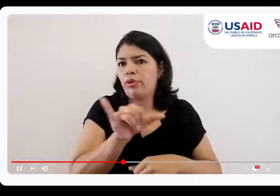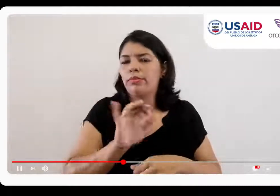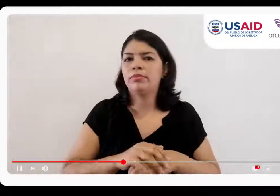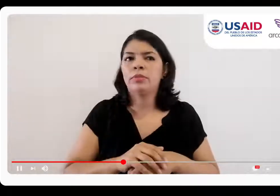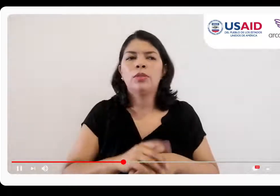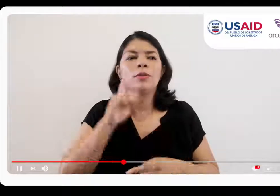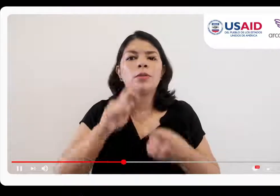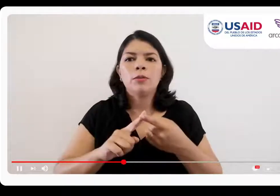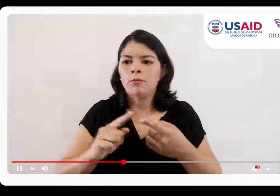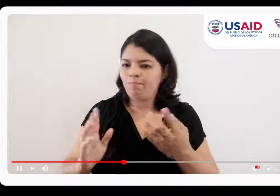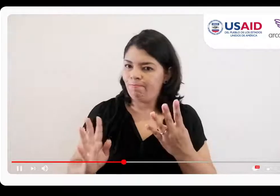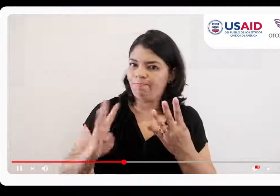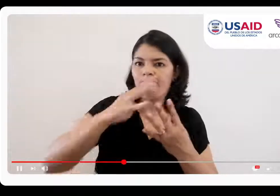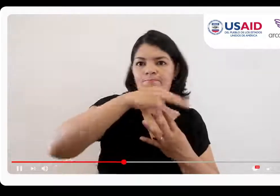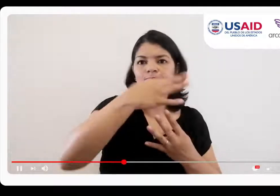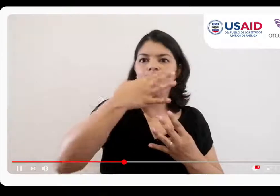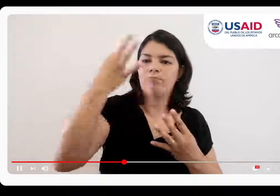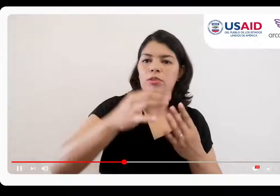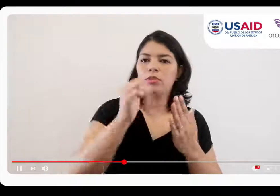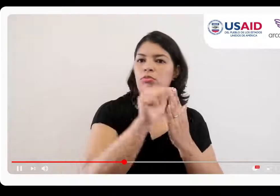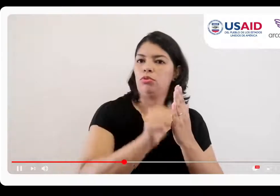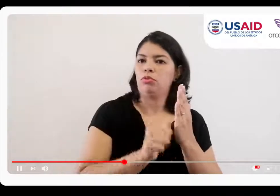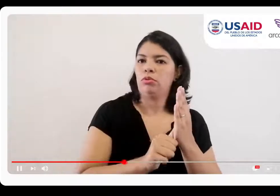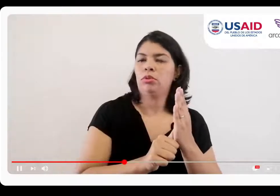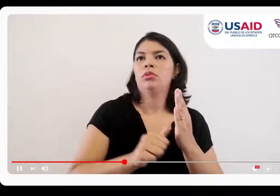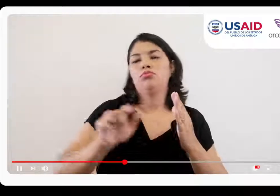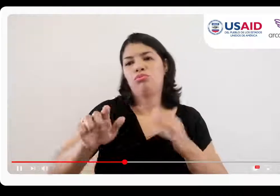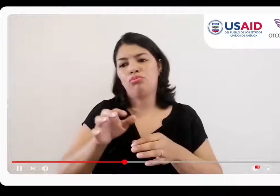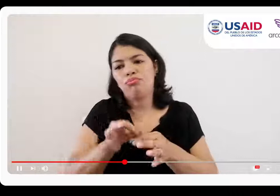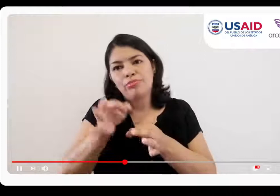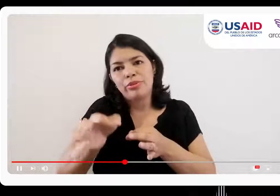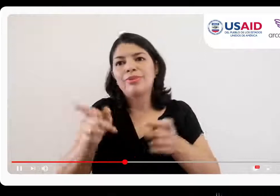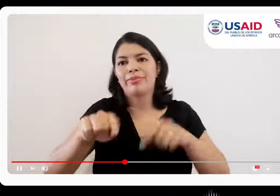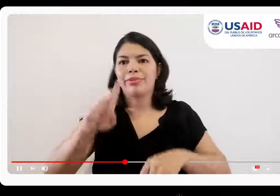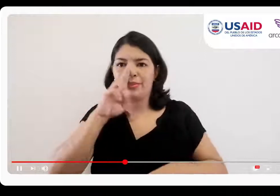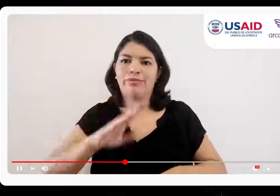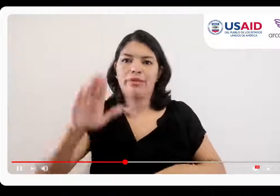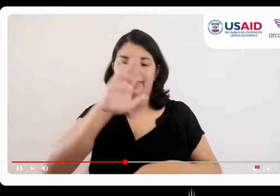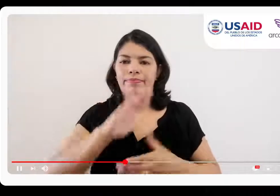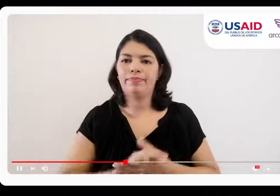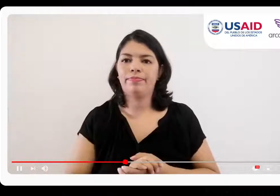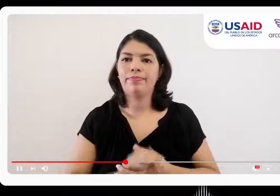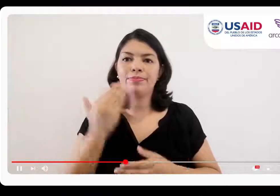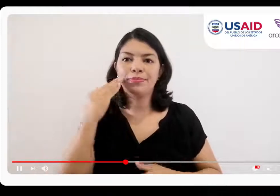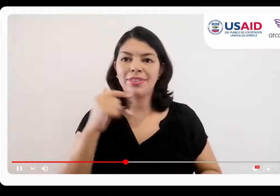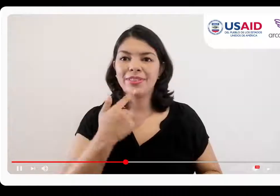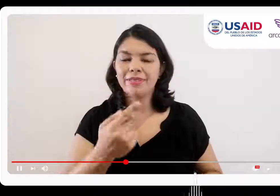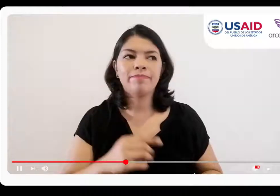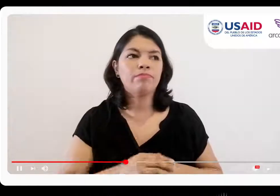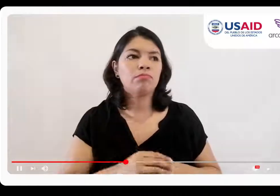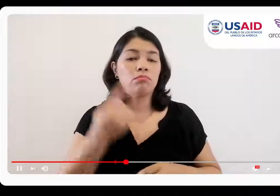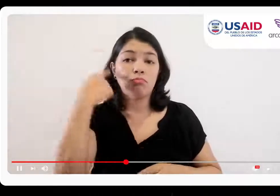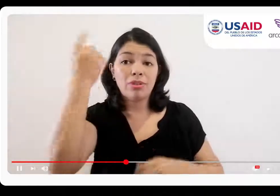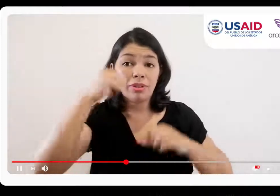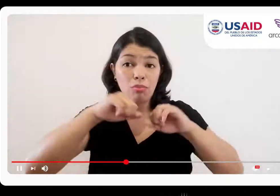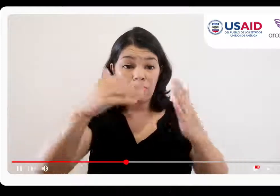construir transversalización real en los programas de las administraciones locales y nacionales. Hoy en día no tenemos política pública y